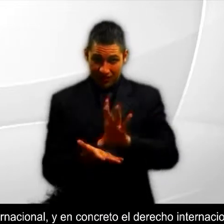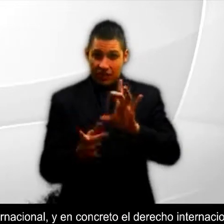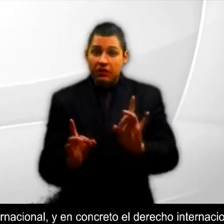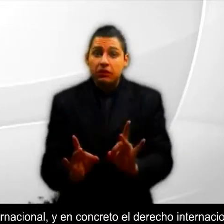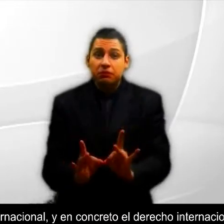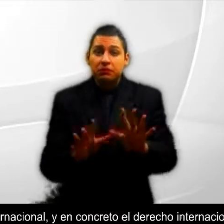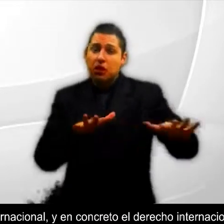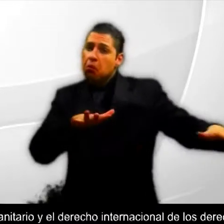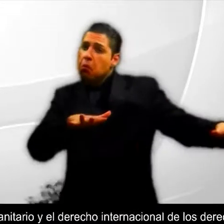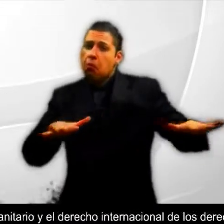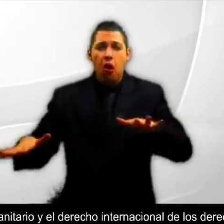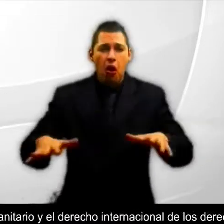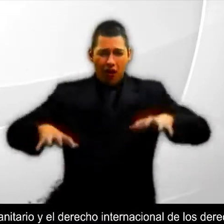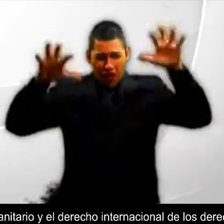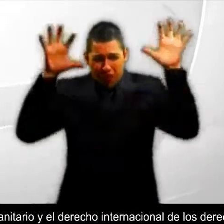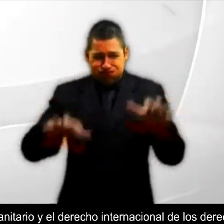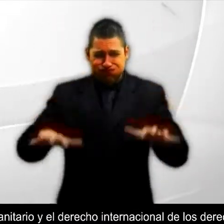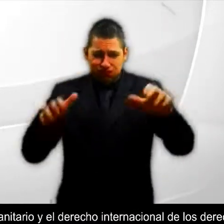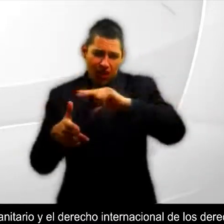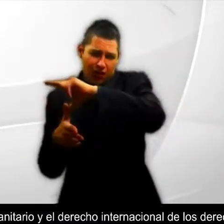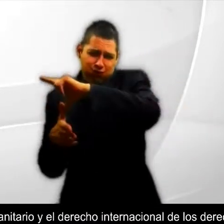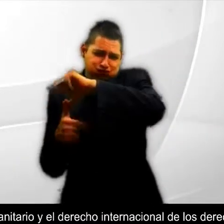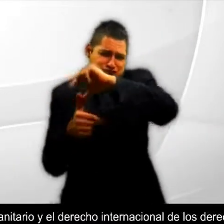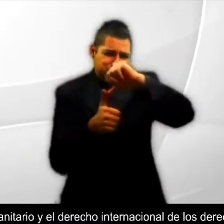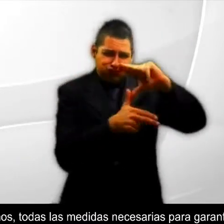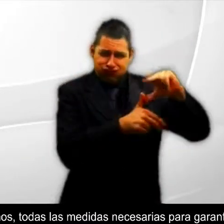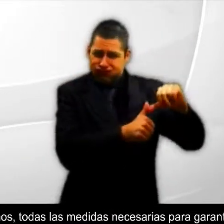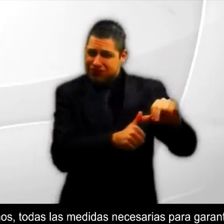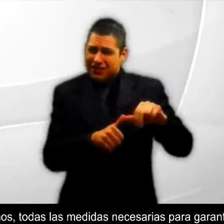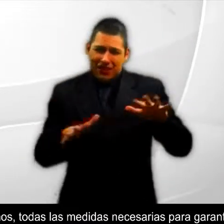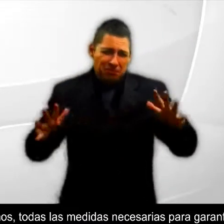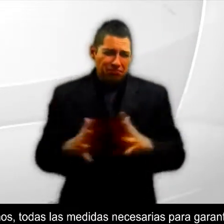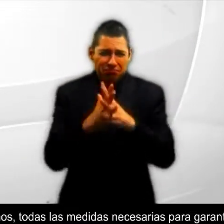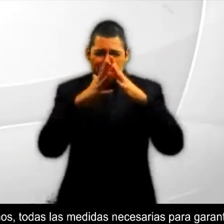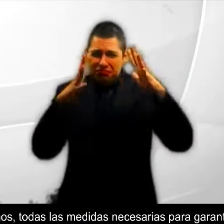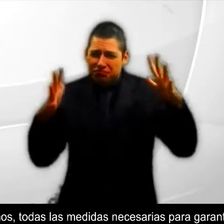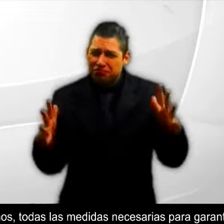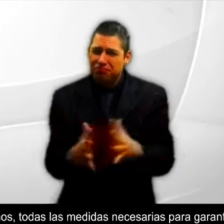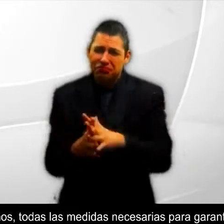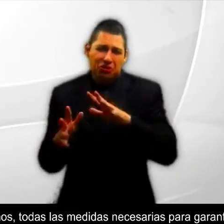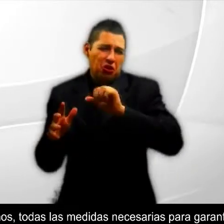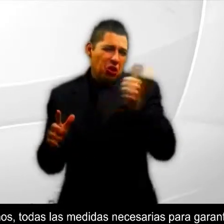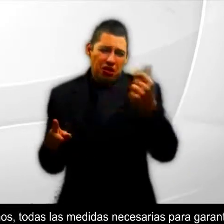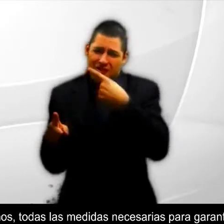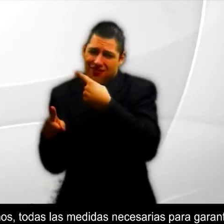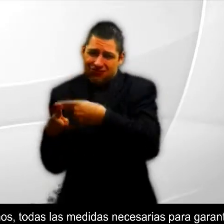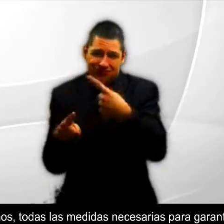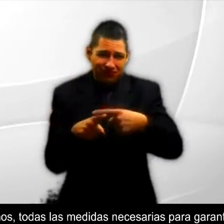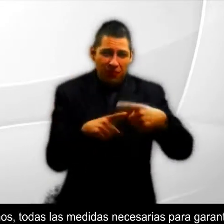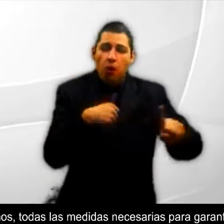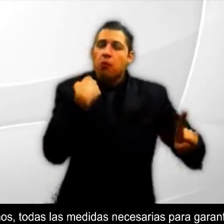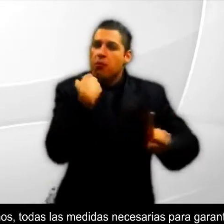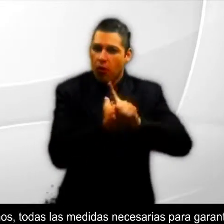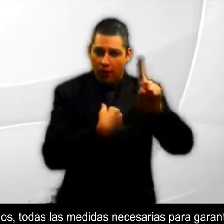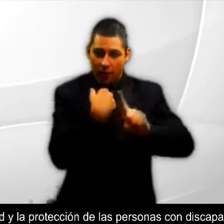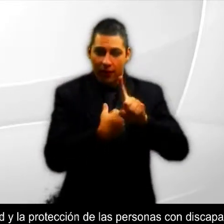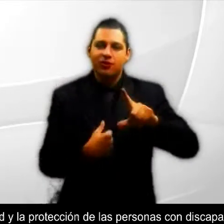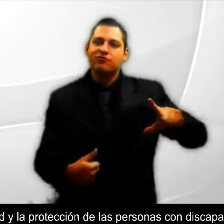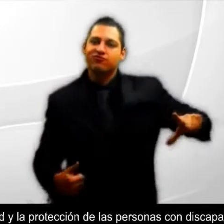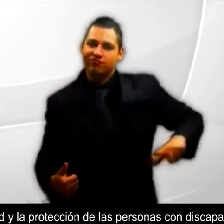derecho internacional humanitario y el derecho internacional de los derechos humanos, todas las medidas necesarias para garantizar la seguridad y la